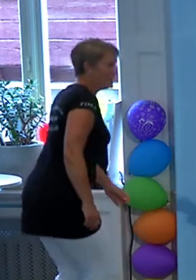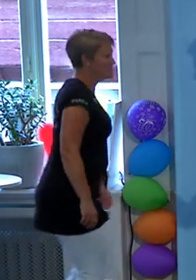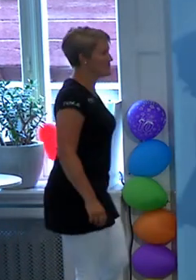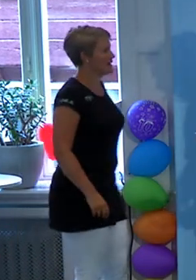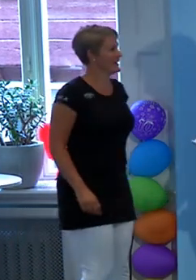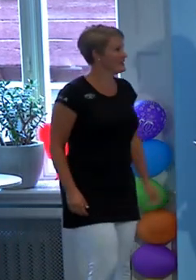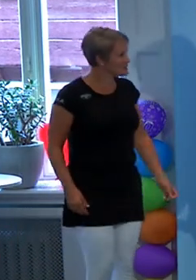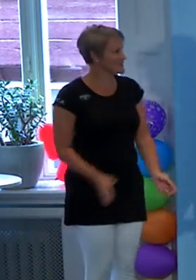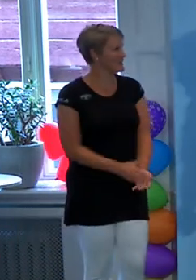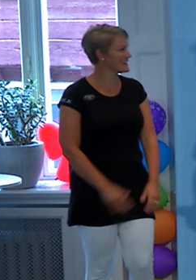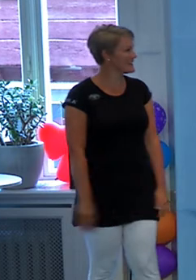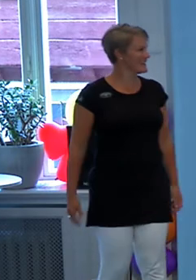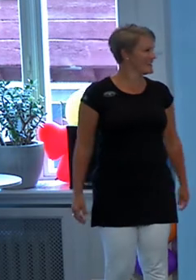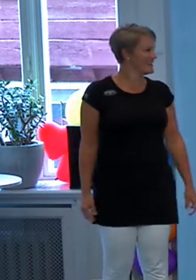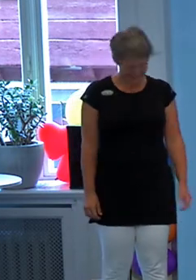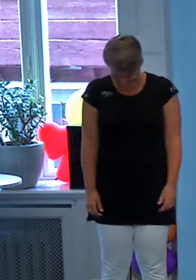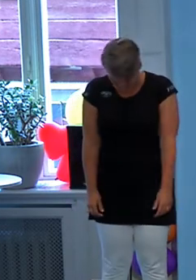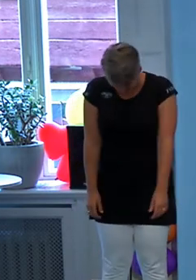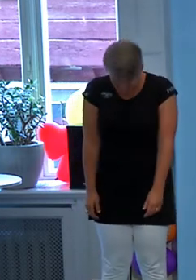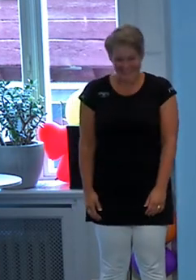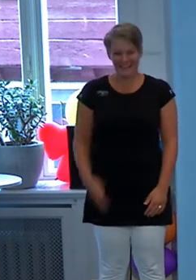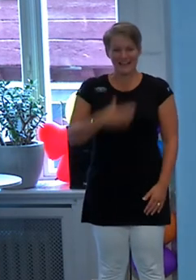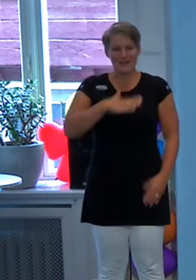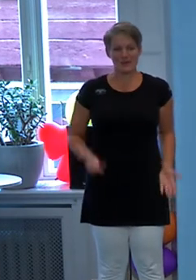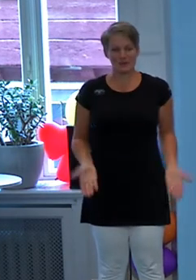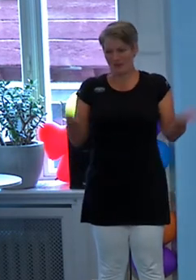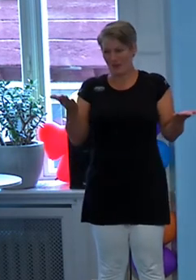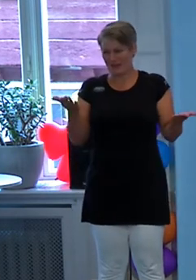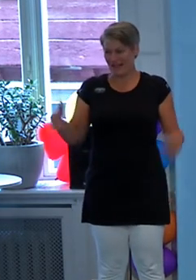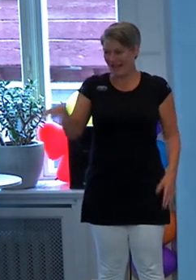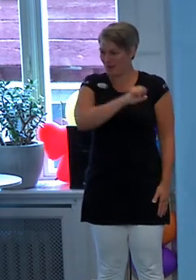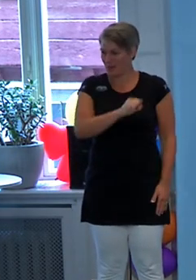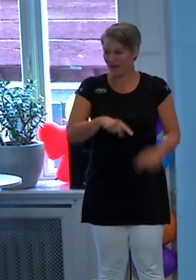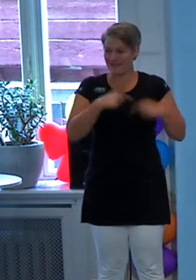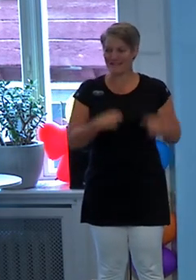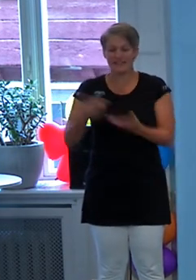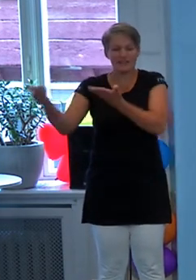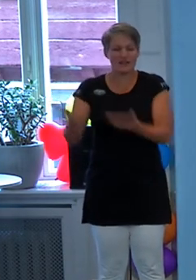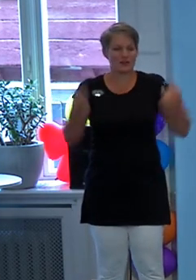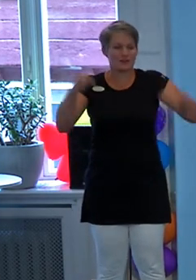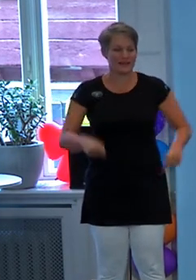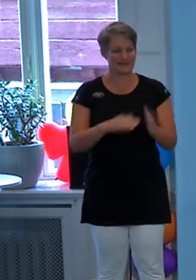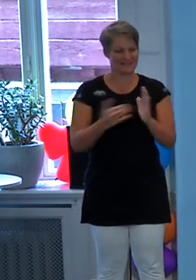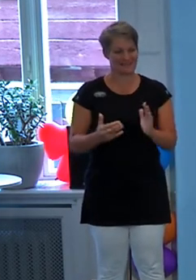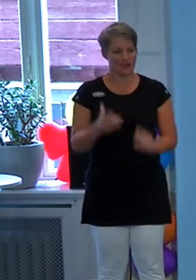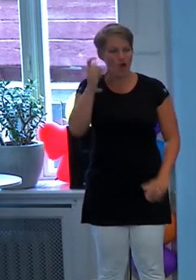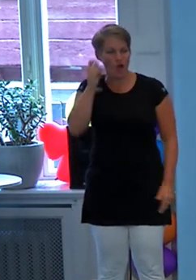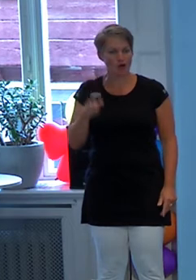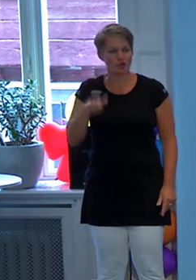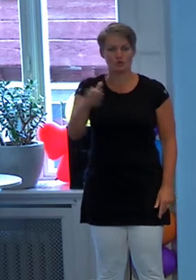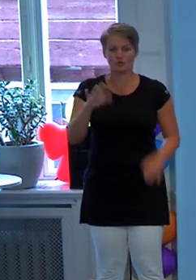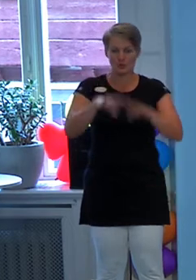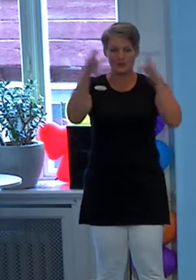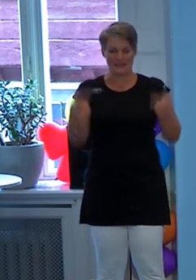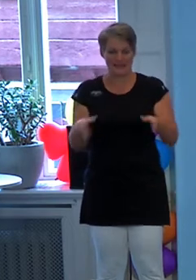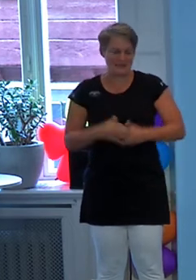ni redo? Ja, nu är vi beredda. God morgon allihopa. Hjärtligt välkomna hit till